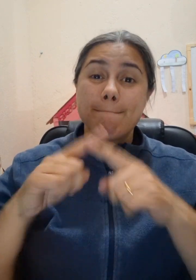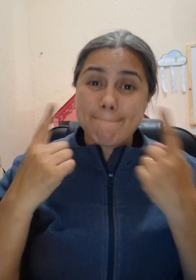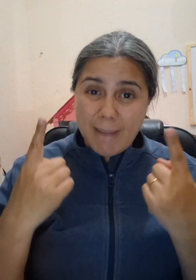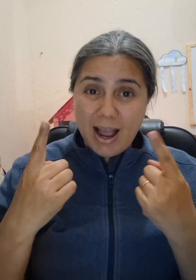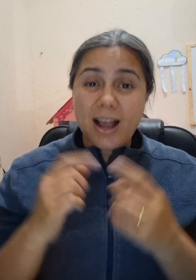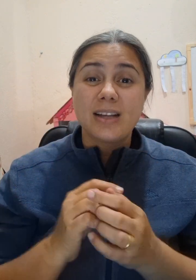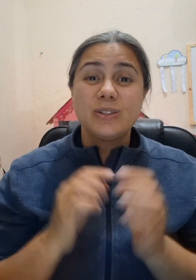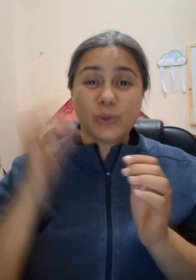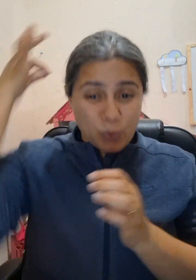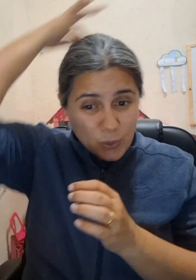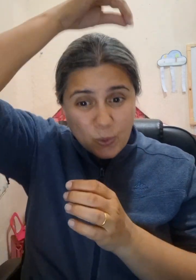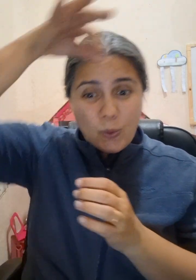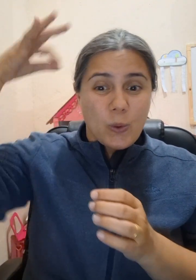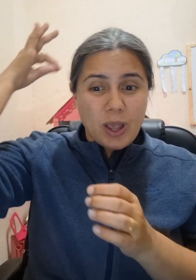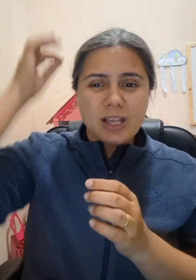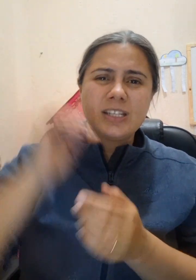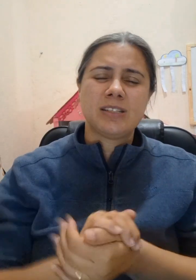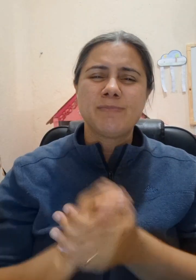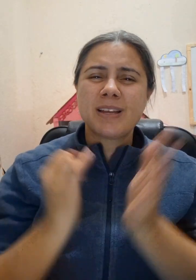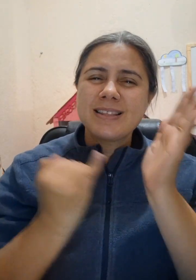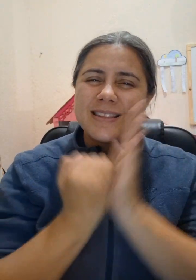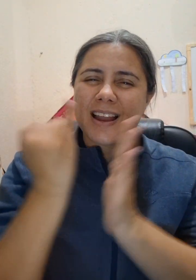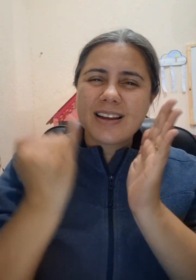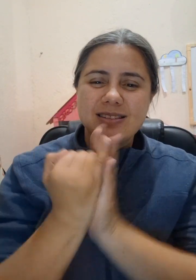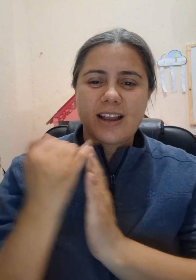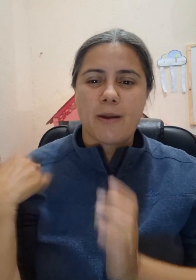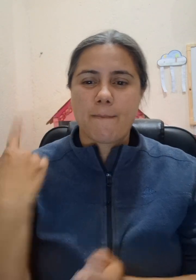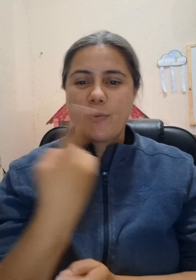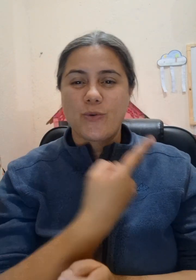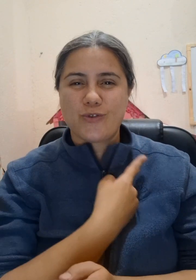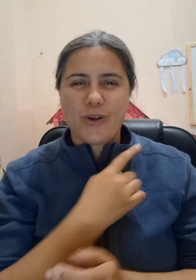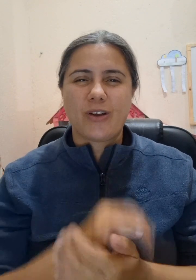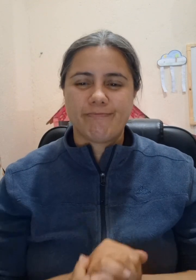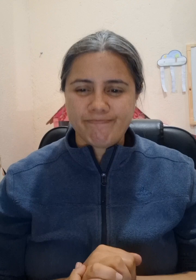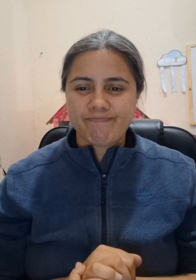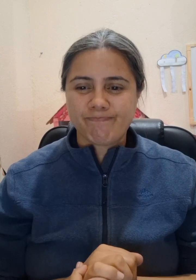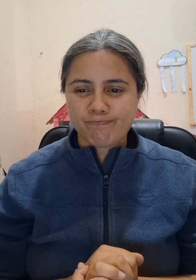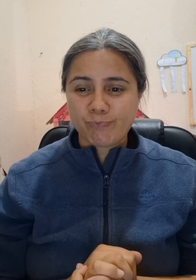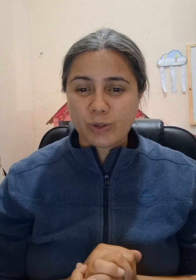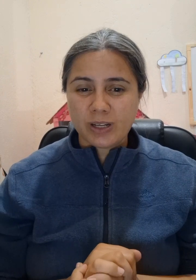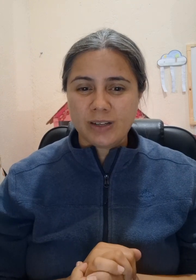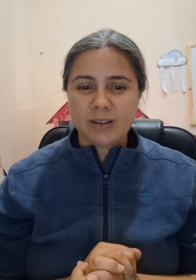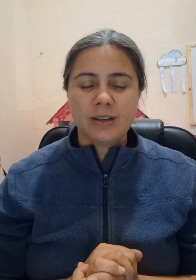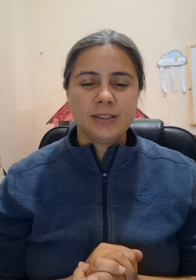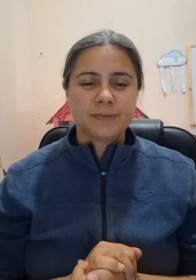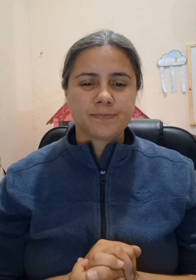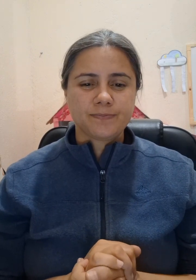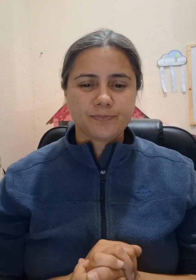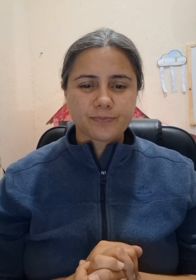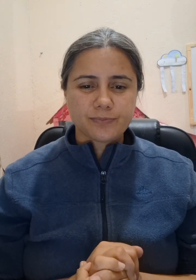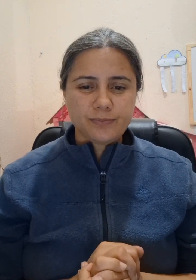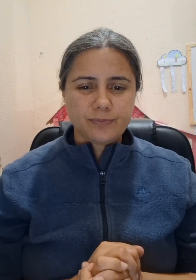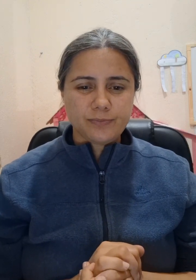orar certo, mas o Espírito Santo intercede por nós.